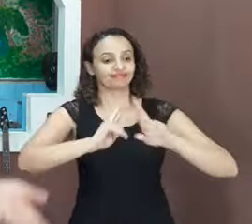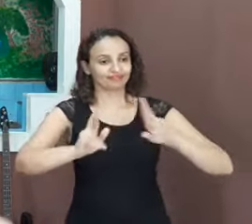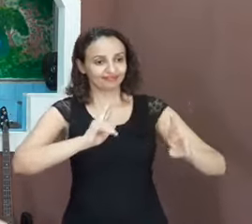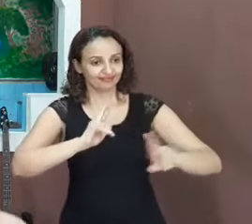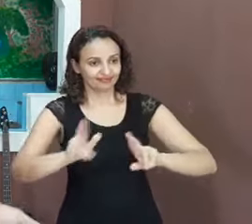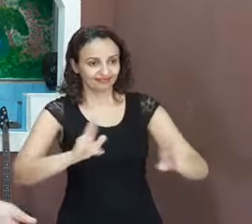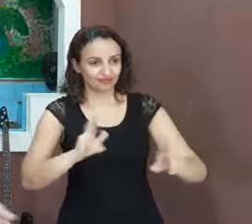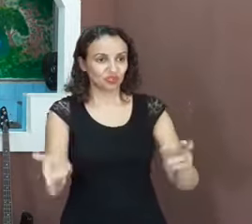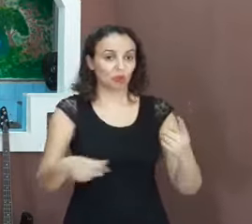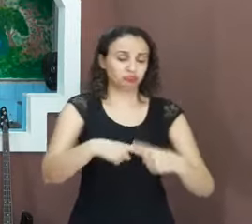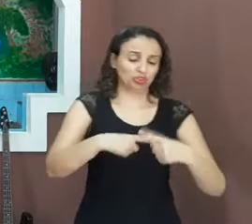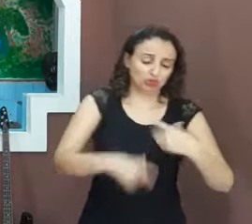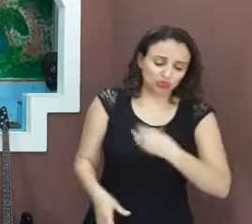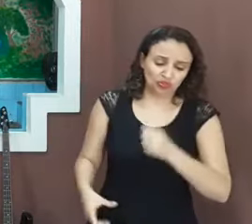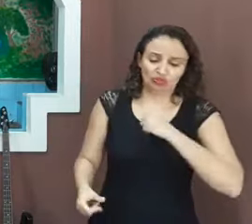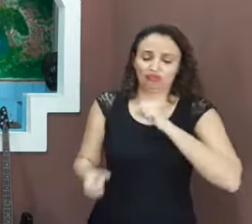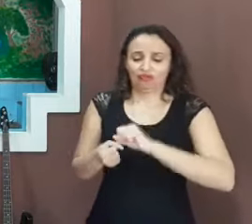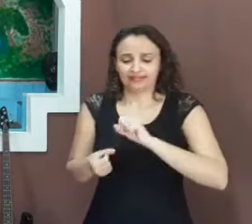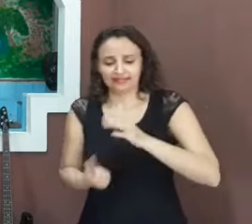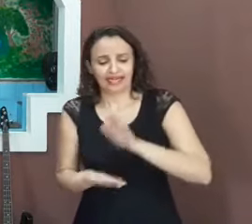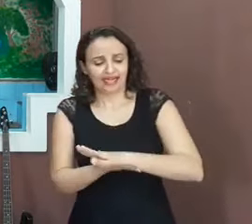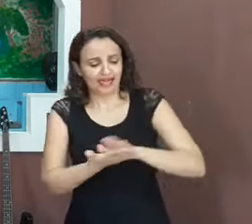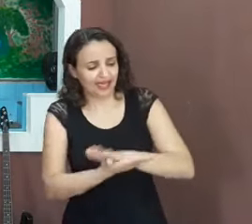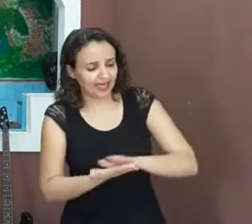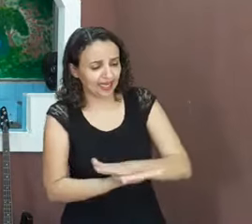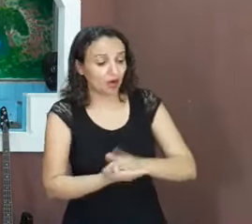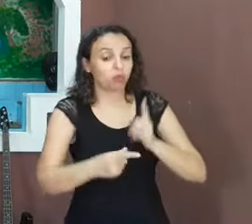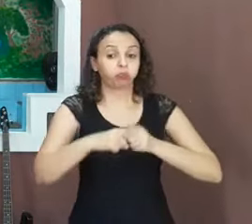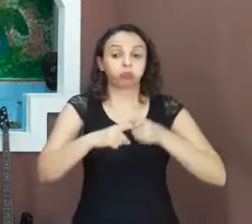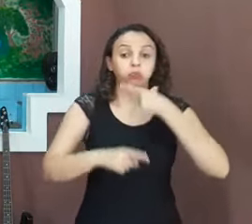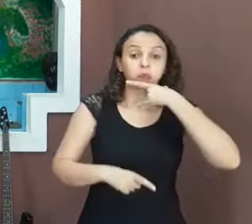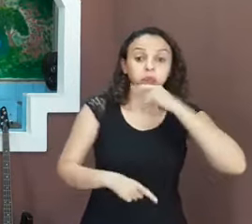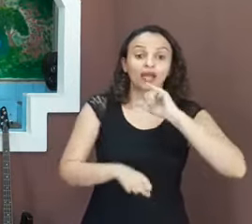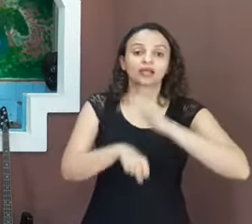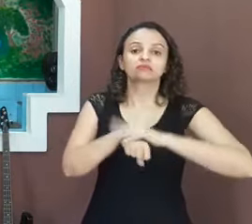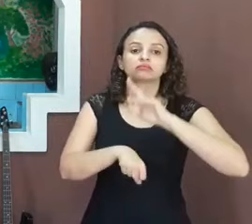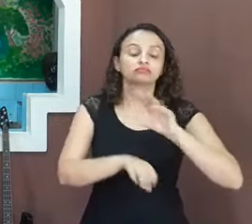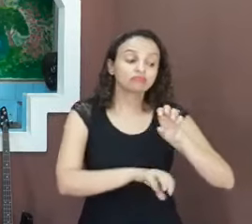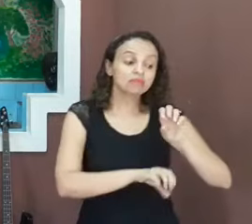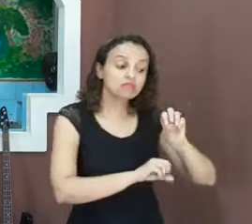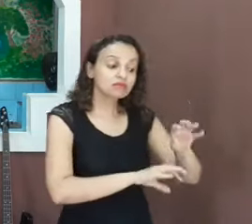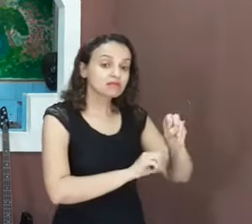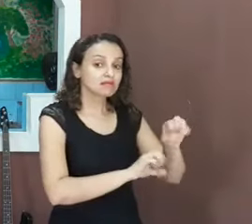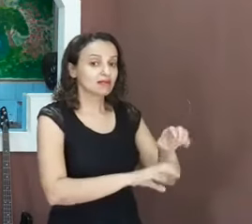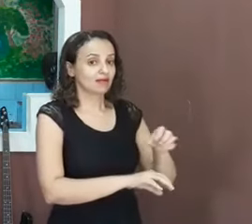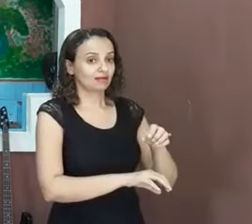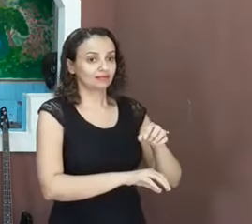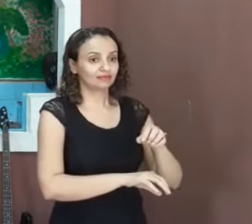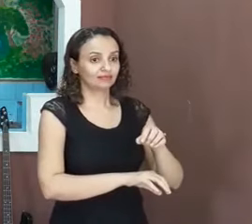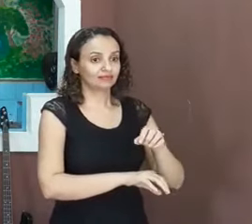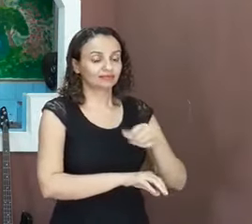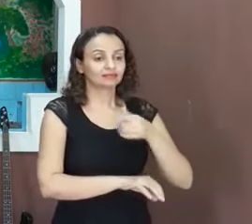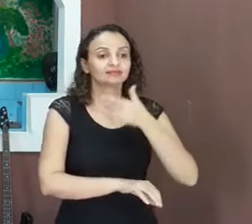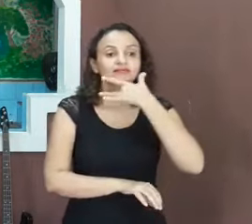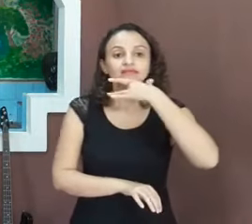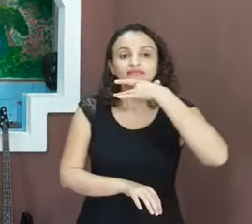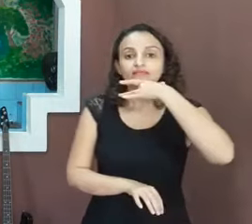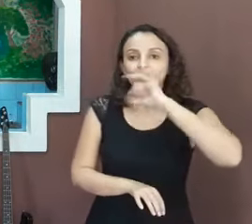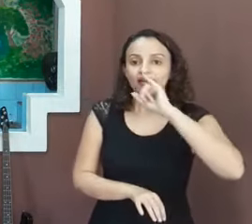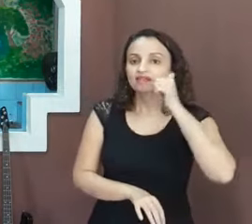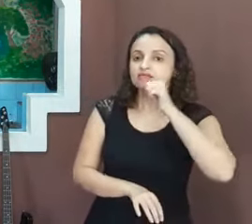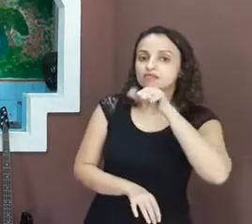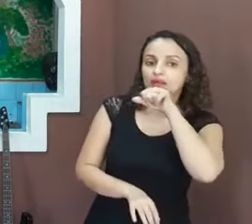Mas depois que não quer fazer nada, você não ensinou. Você não ensinou. Você não ensinou. Não confunda